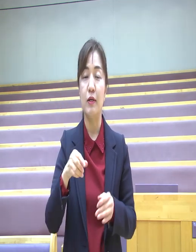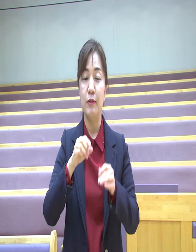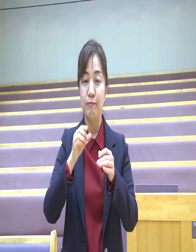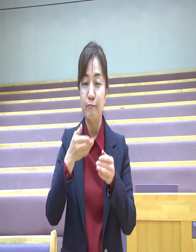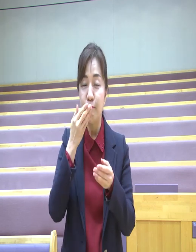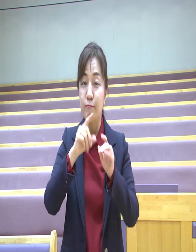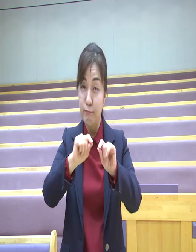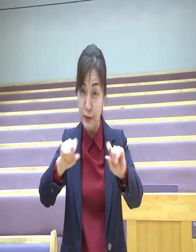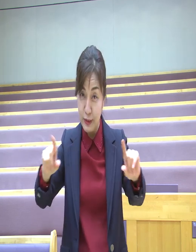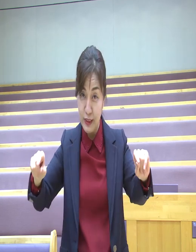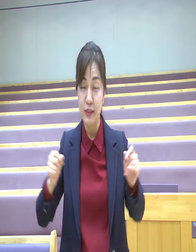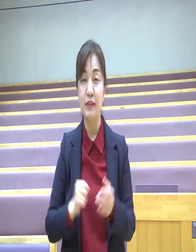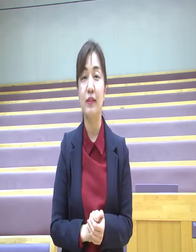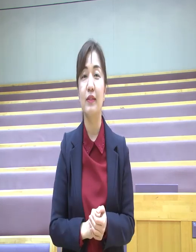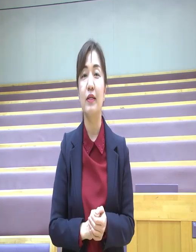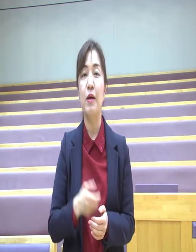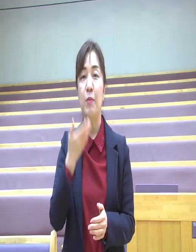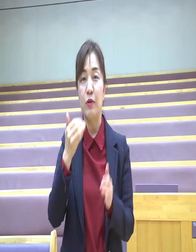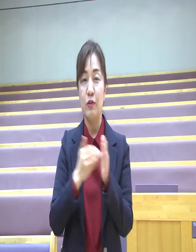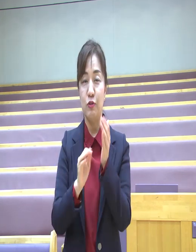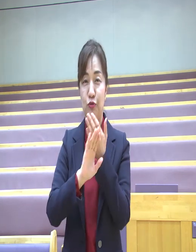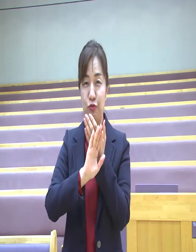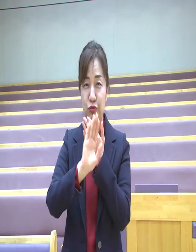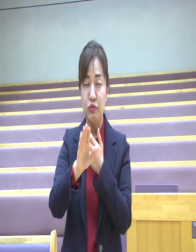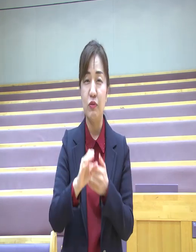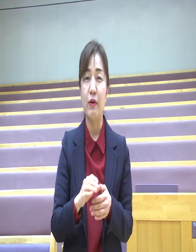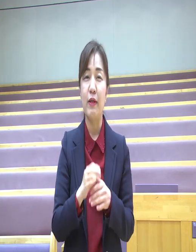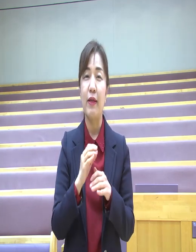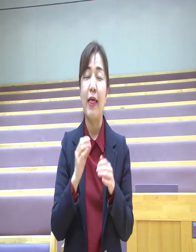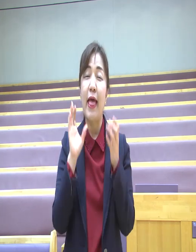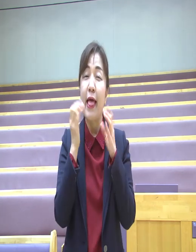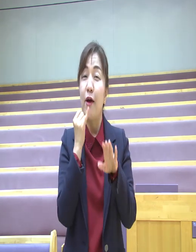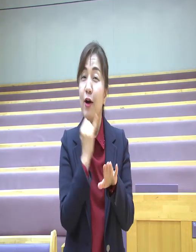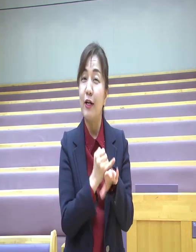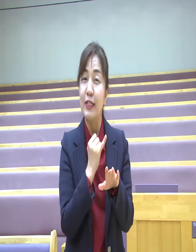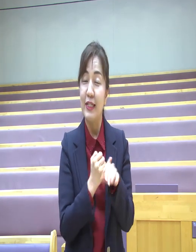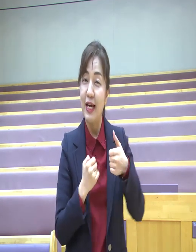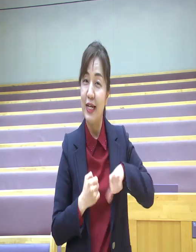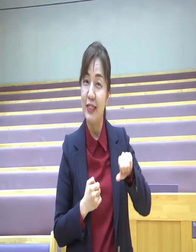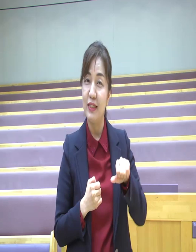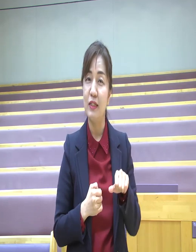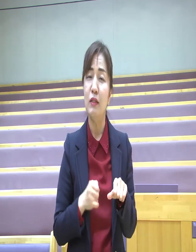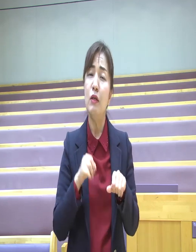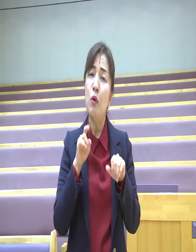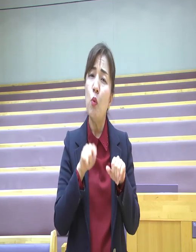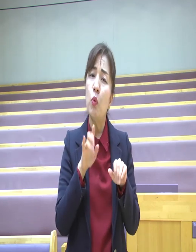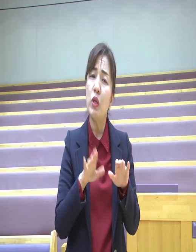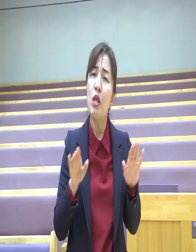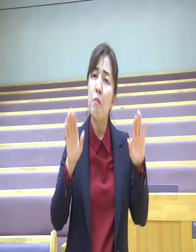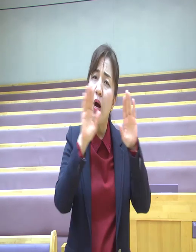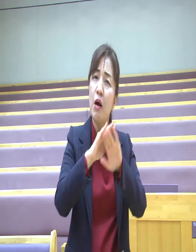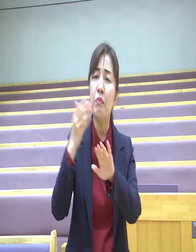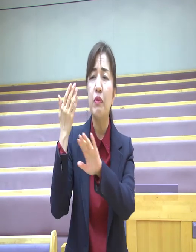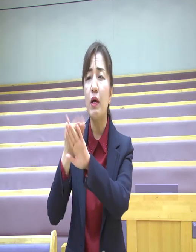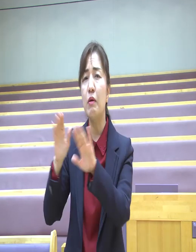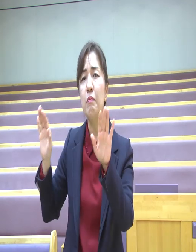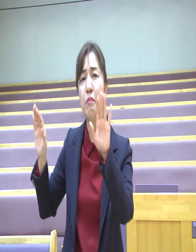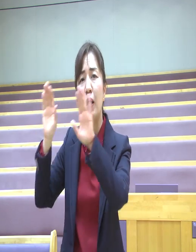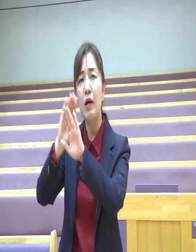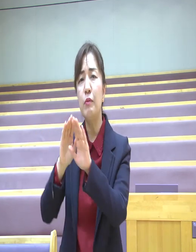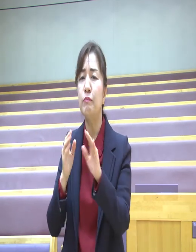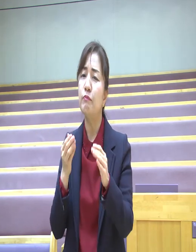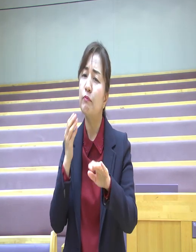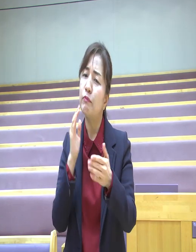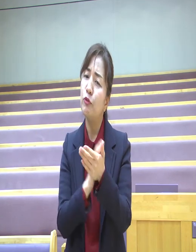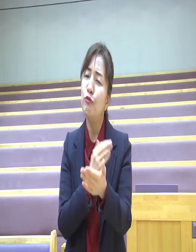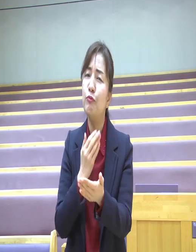다음으로 음식이 나오죠. 식사가 끝나면 가장 나이 어린 아들이 이 밤이 다른 밤과 구별이 되는